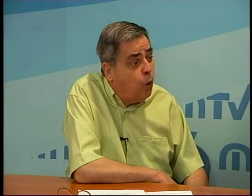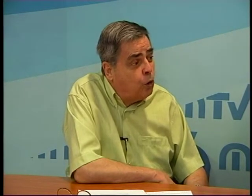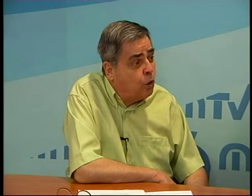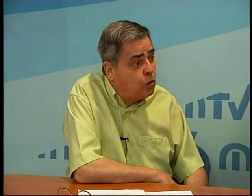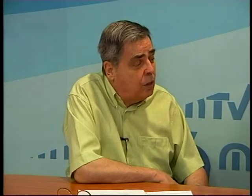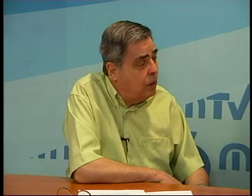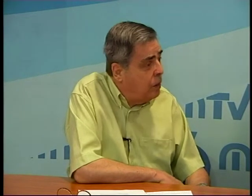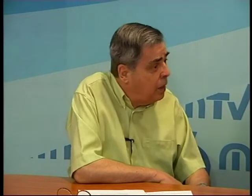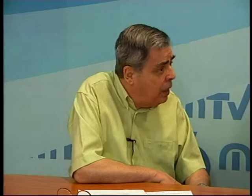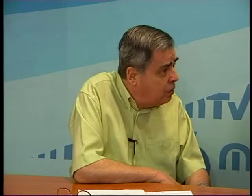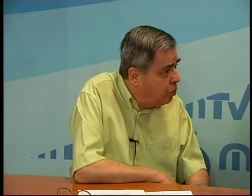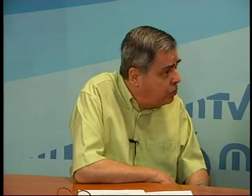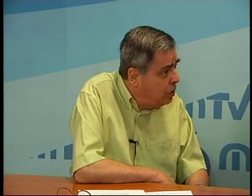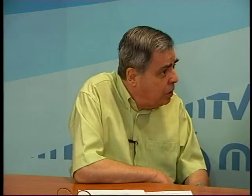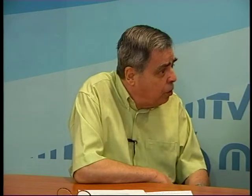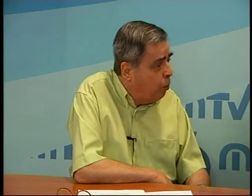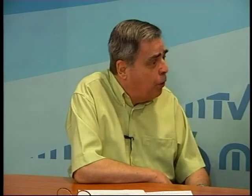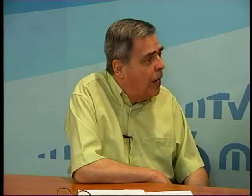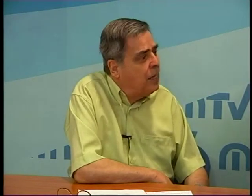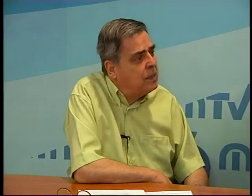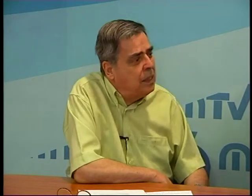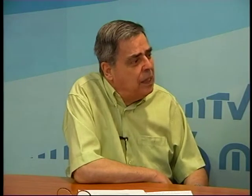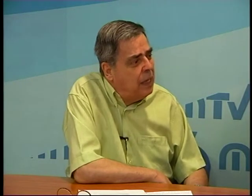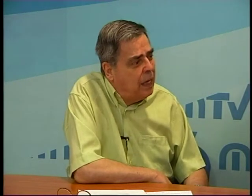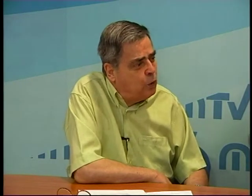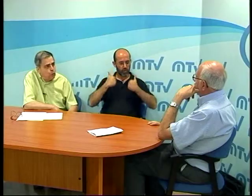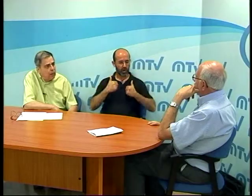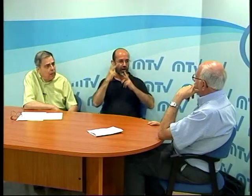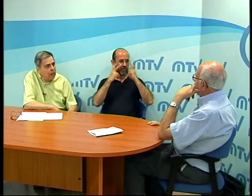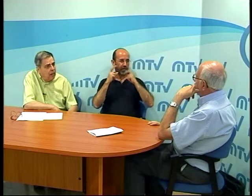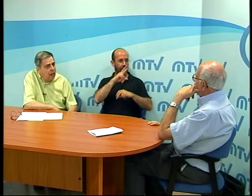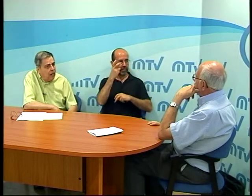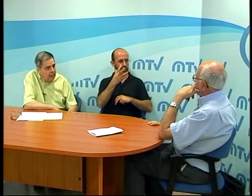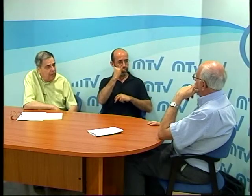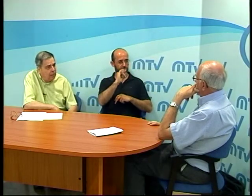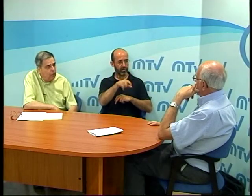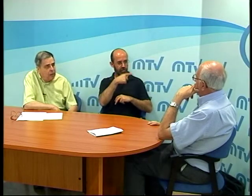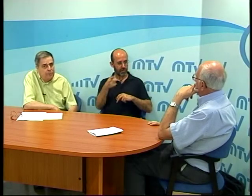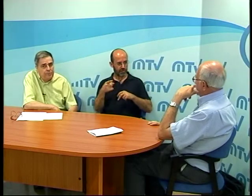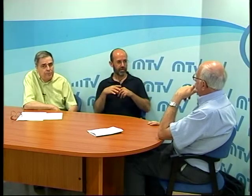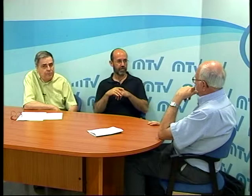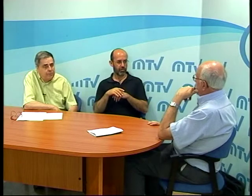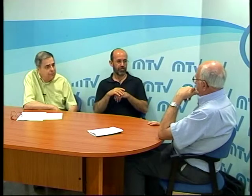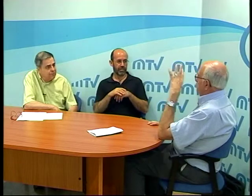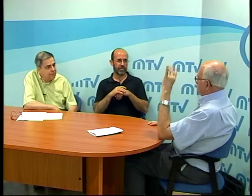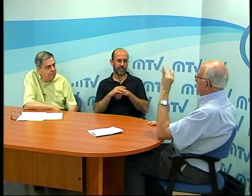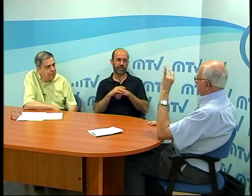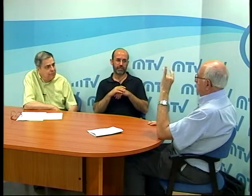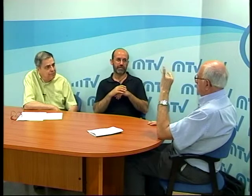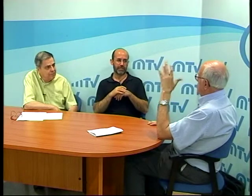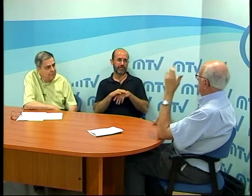hay otros gestos corporales que ayudan a esta lengua?